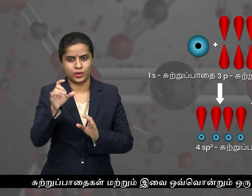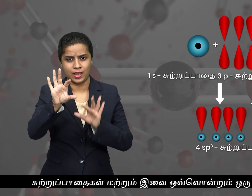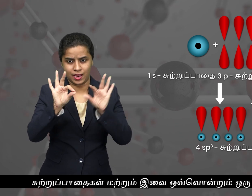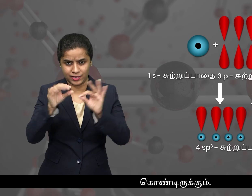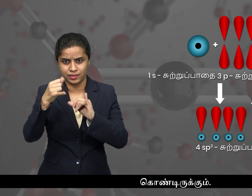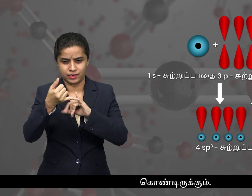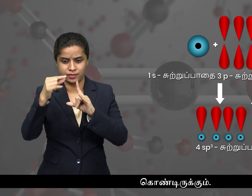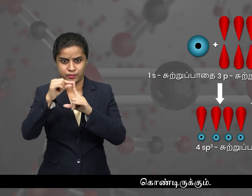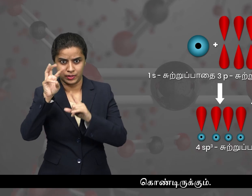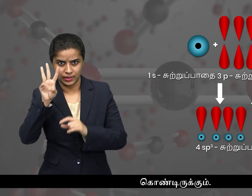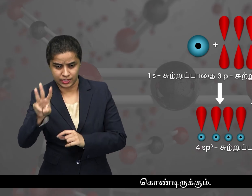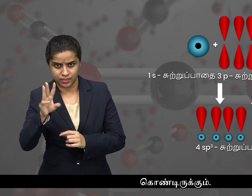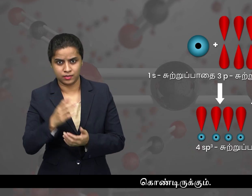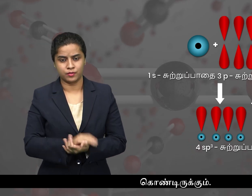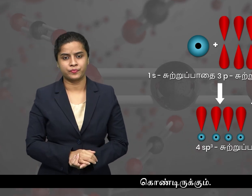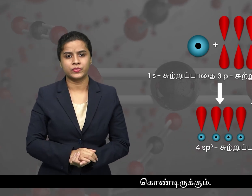எலக்ட்ரானை கொண்டிருக்கும்.